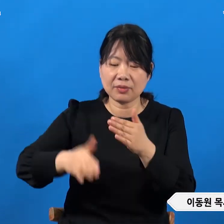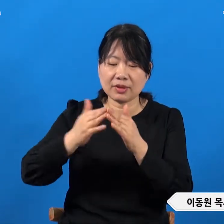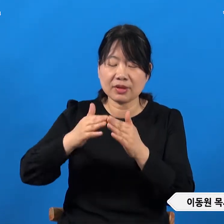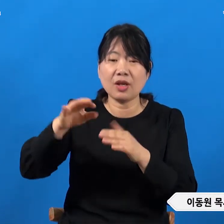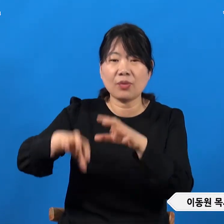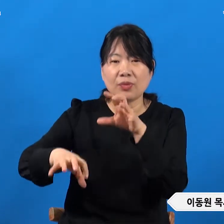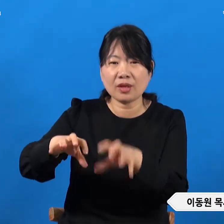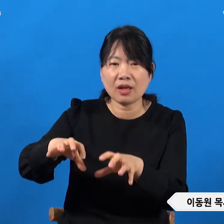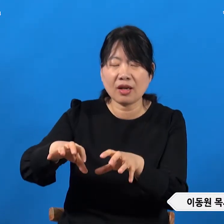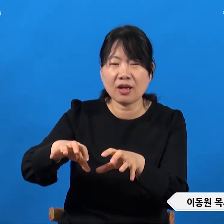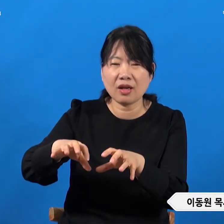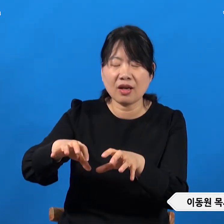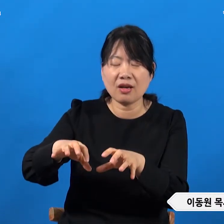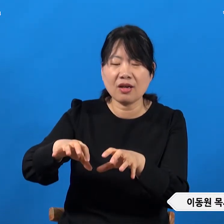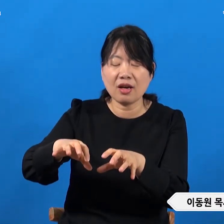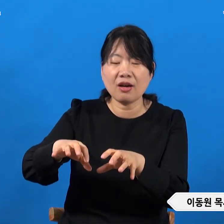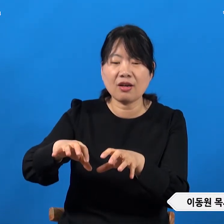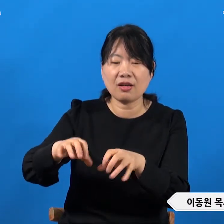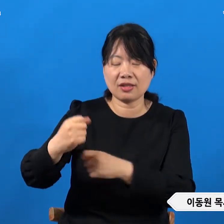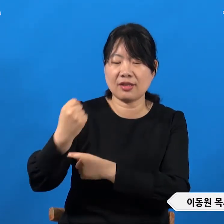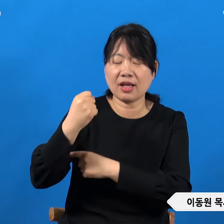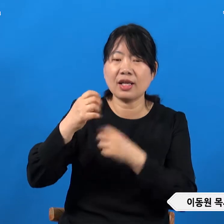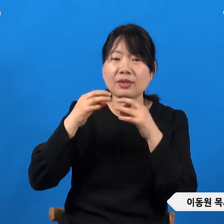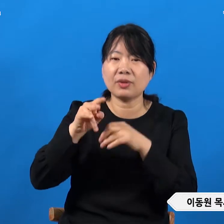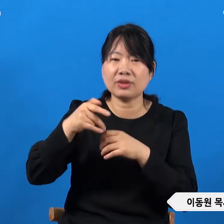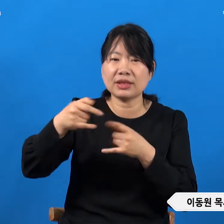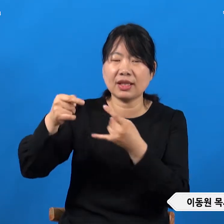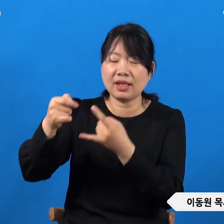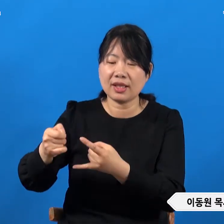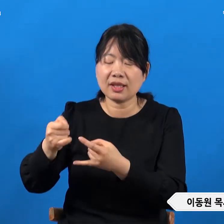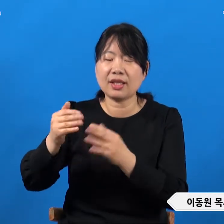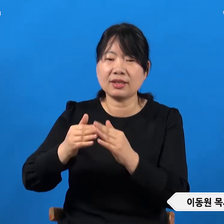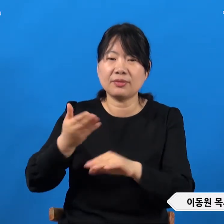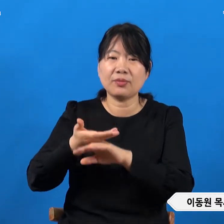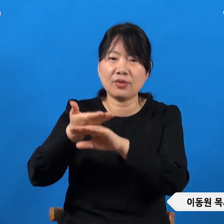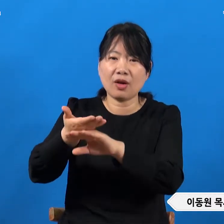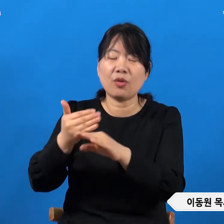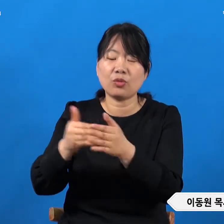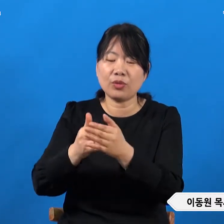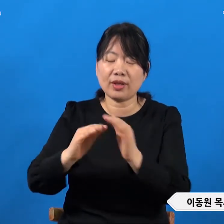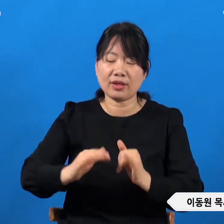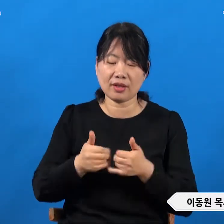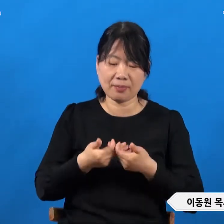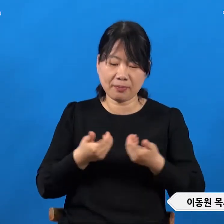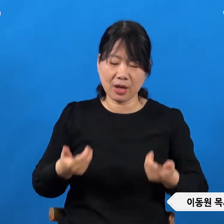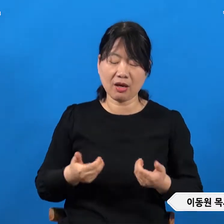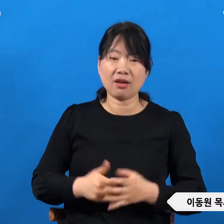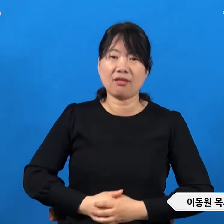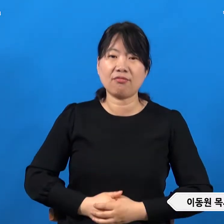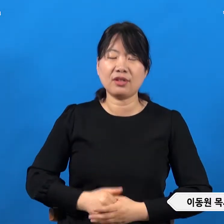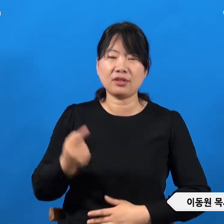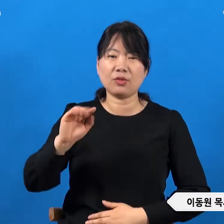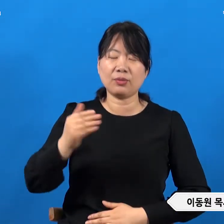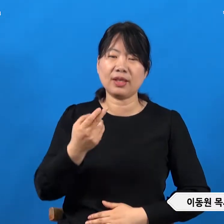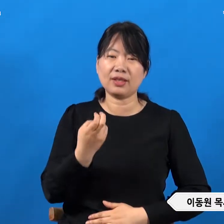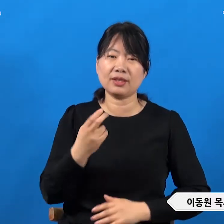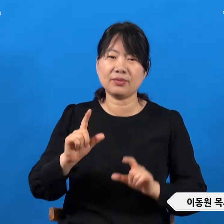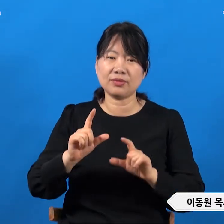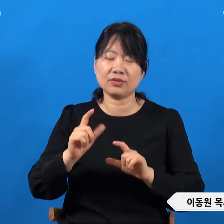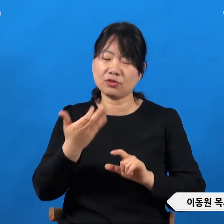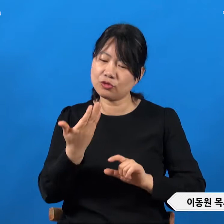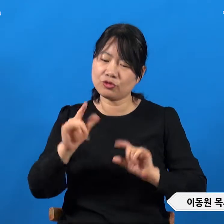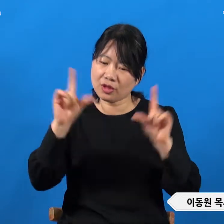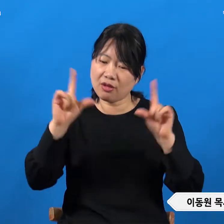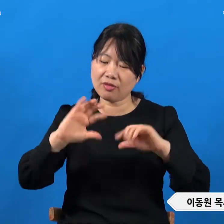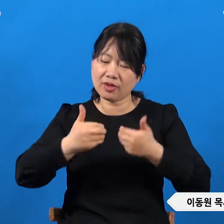그 동네의 천석군이었던 김영대 씨라는 사람에게 집을 넘기고 세상을 떠나갑니다. 1929년에